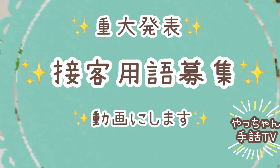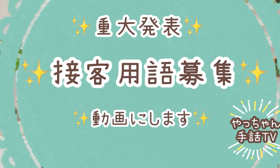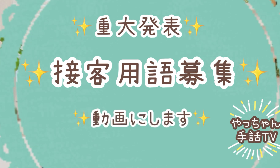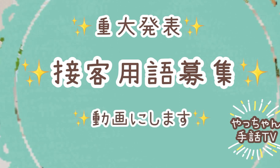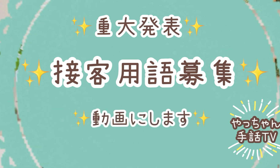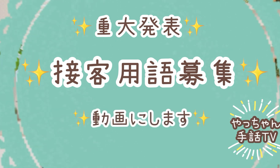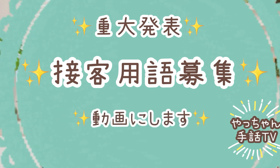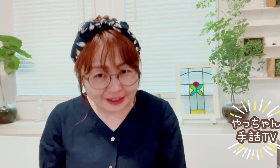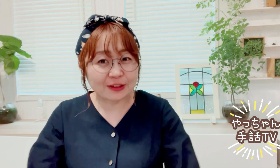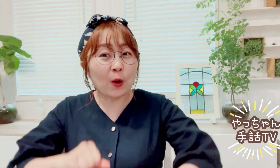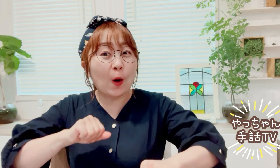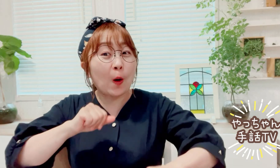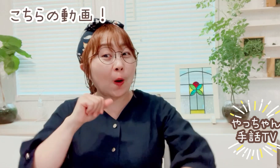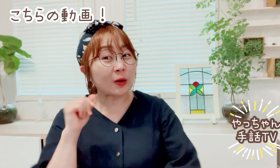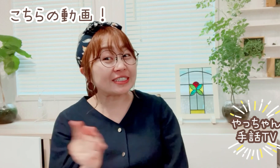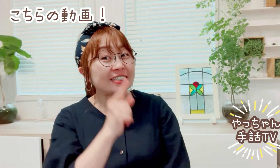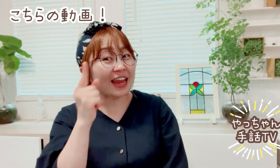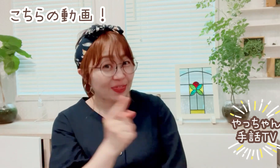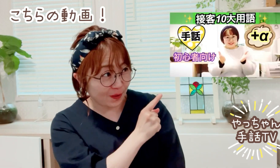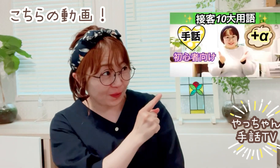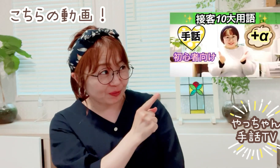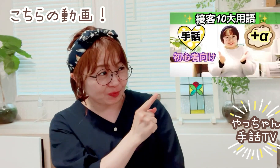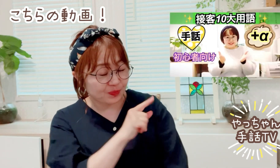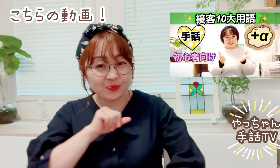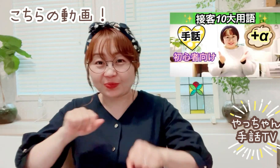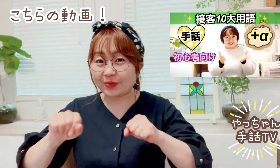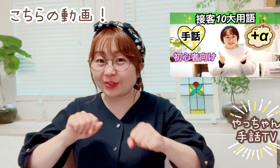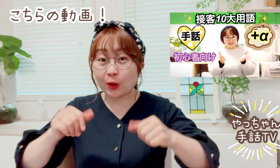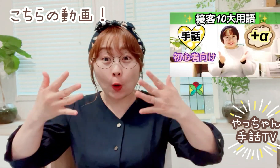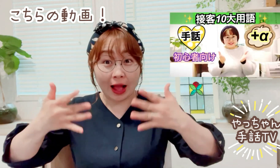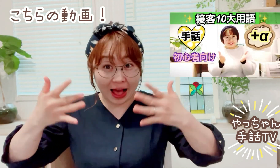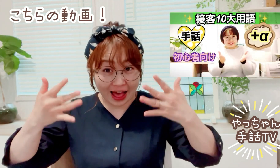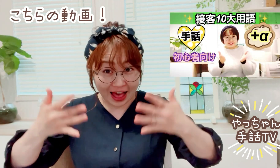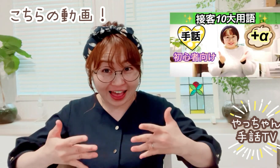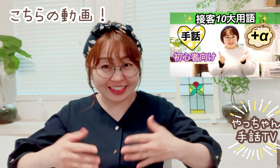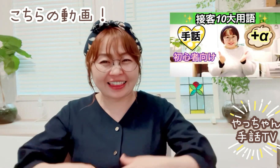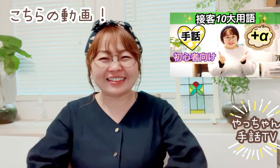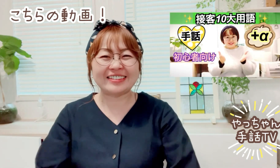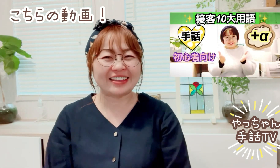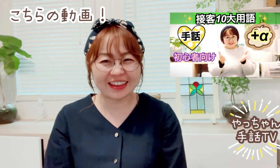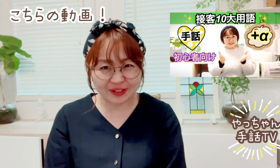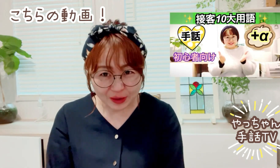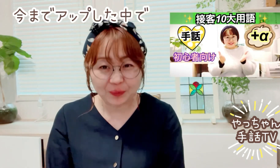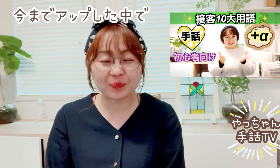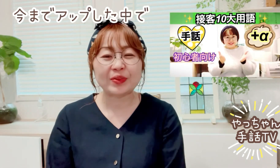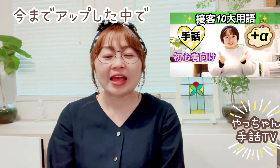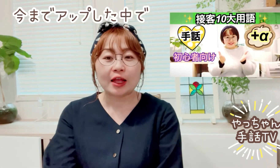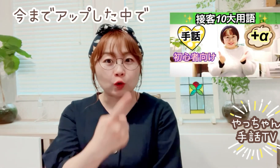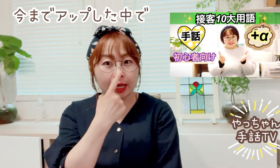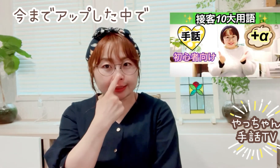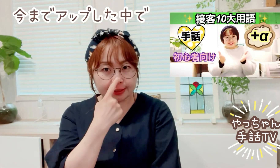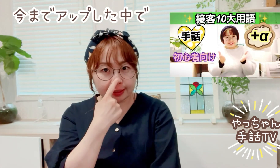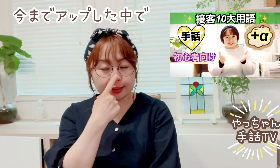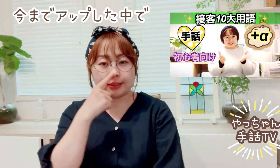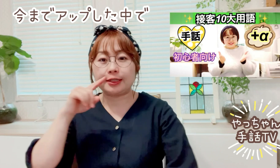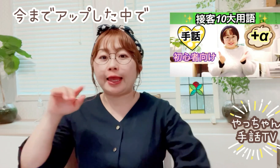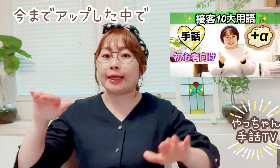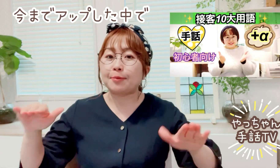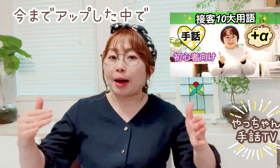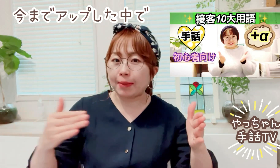よ。 こちらの動画なんですけれども、やっちゃんがですね、今まで